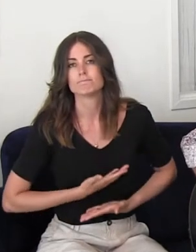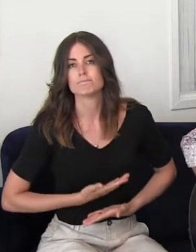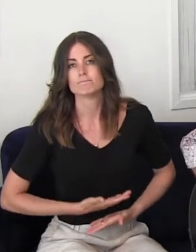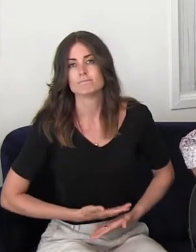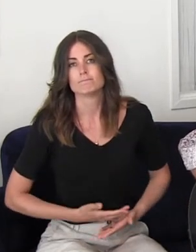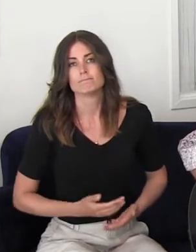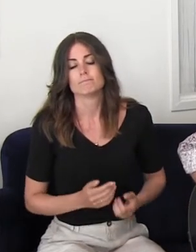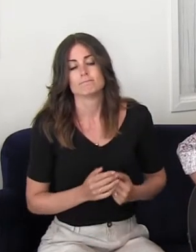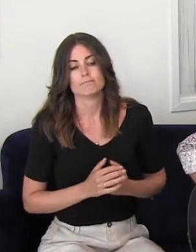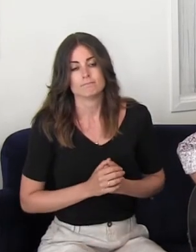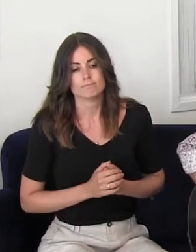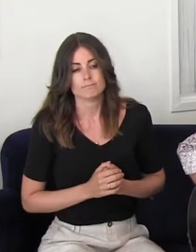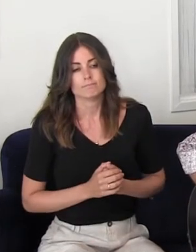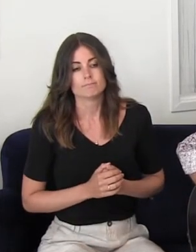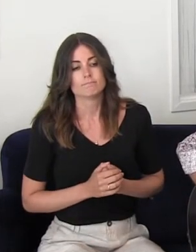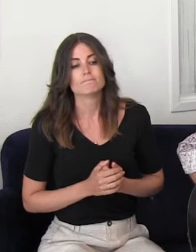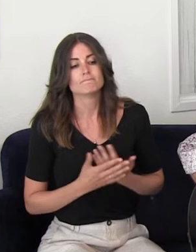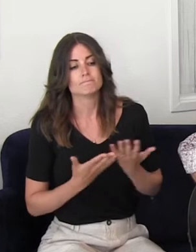under.